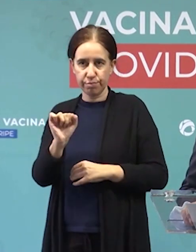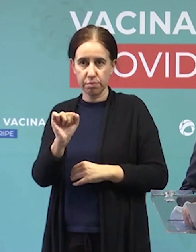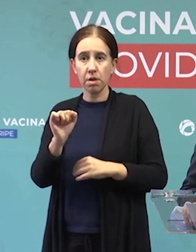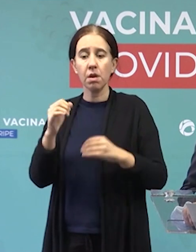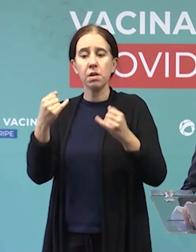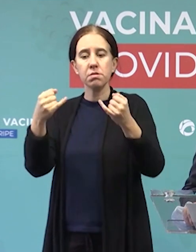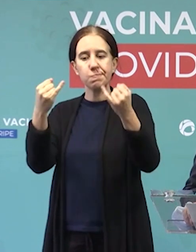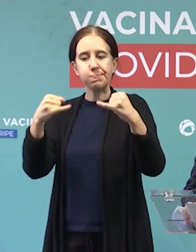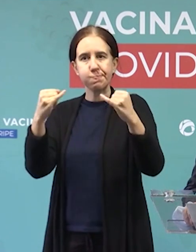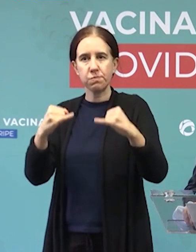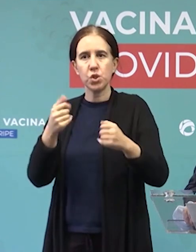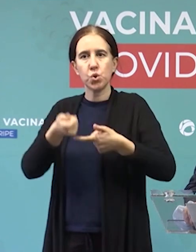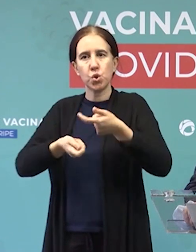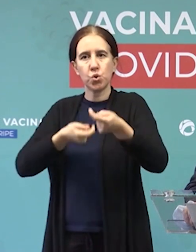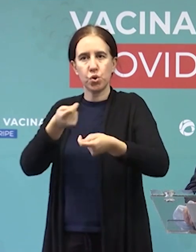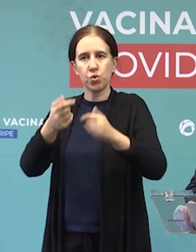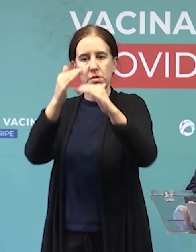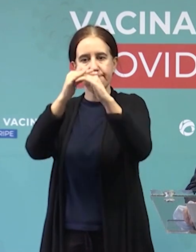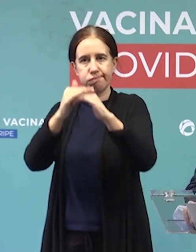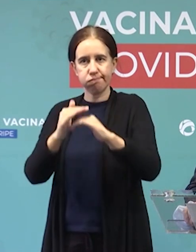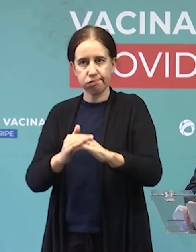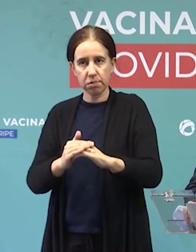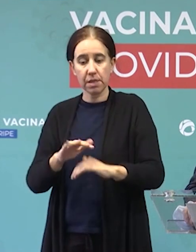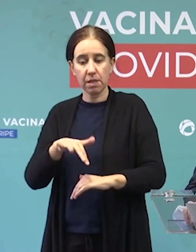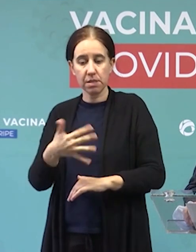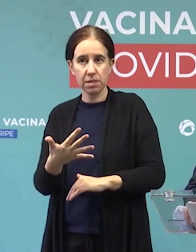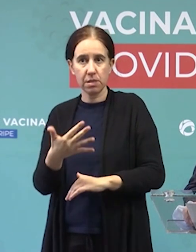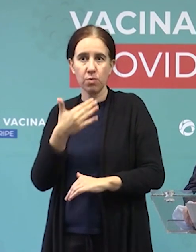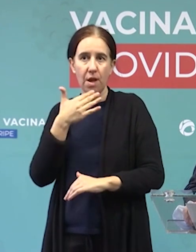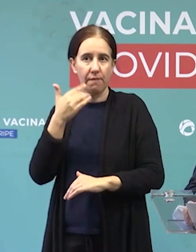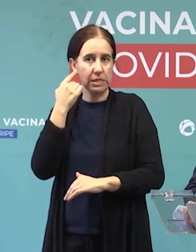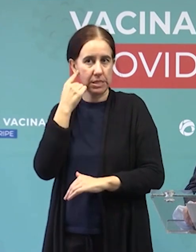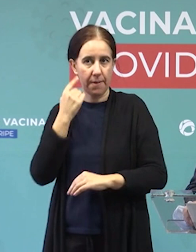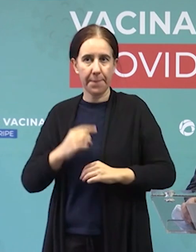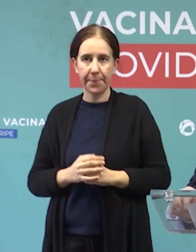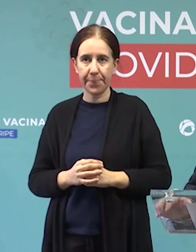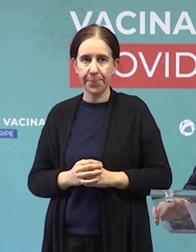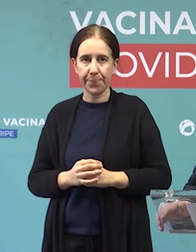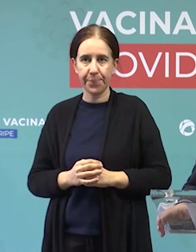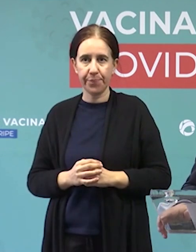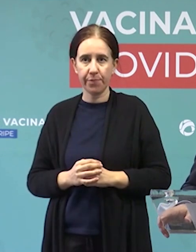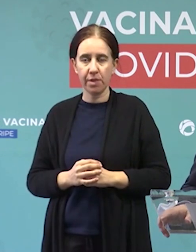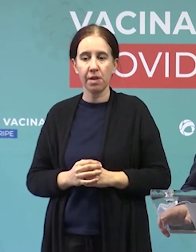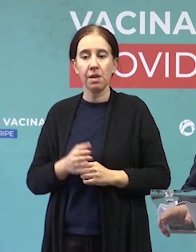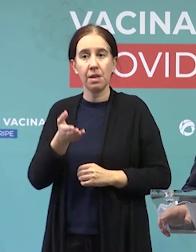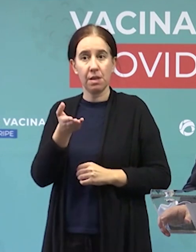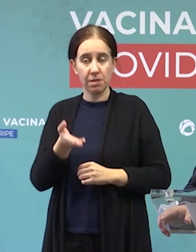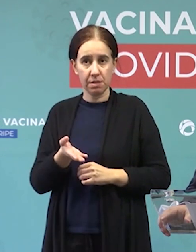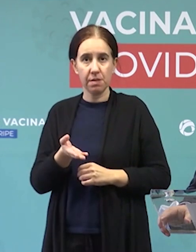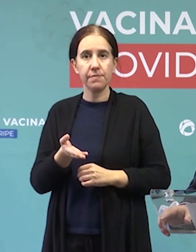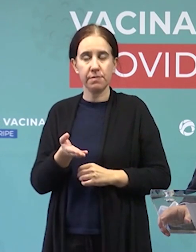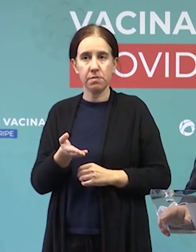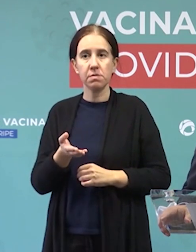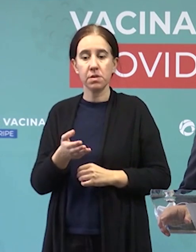descendo progressivamente até aos 5 anos de idade. Assim,